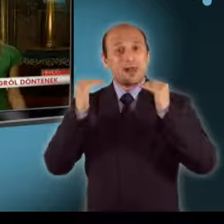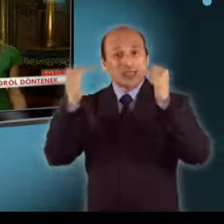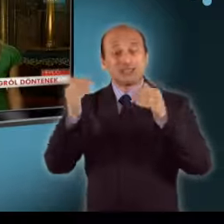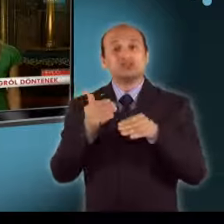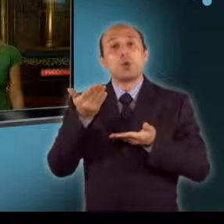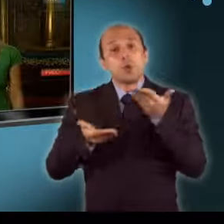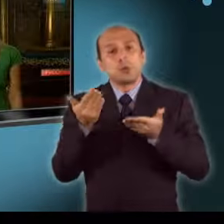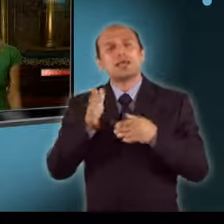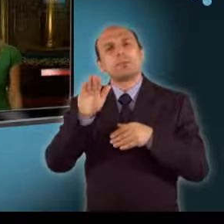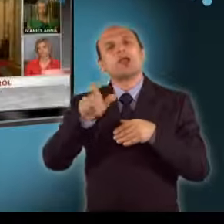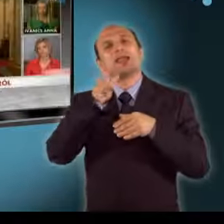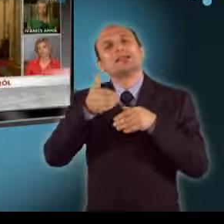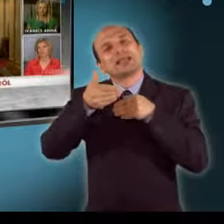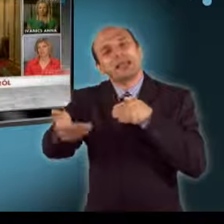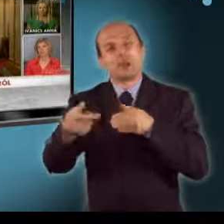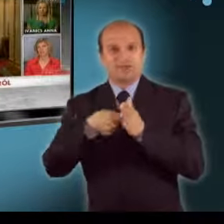később rendezzék.